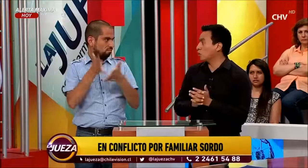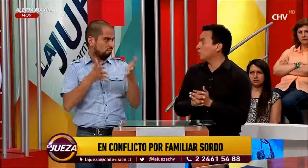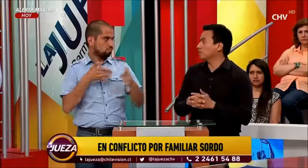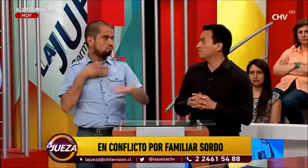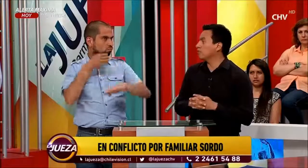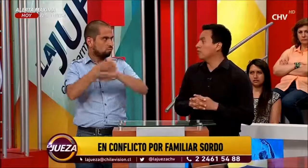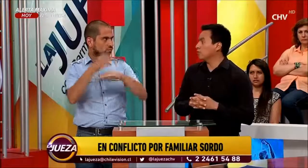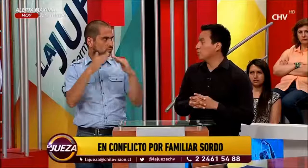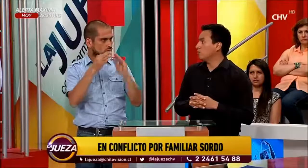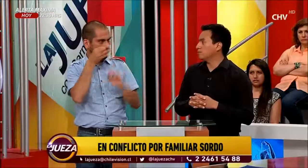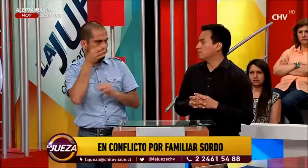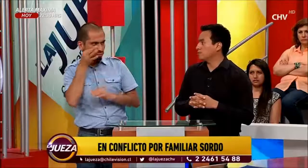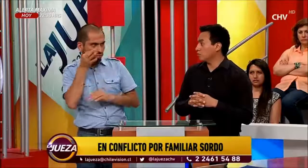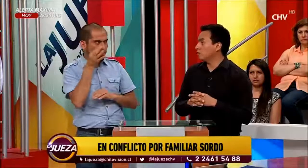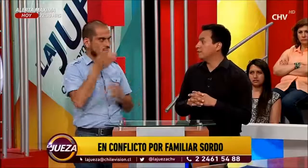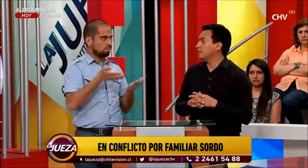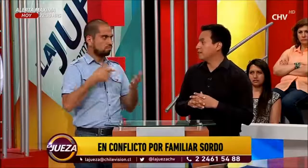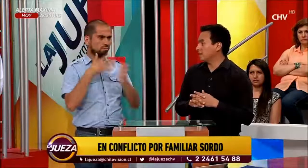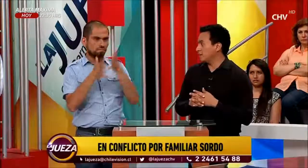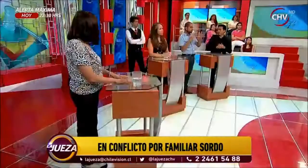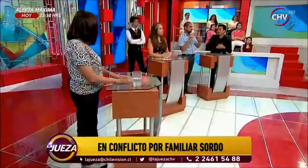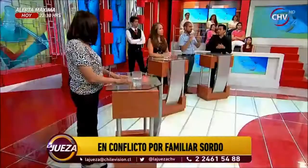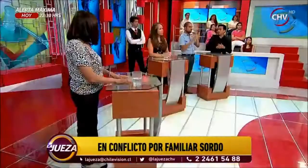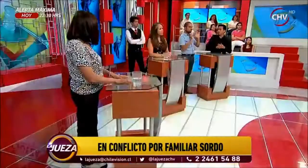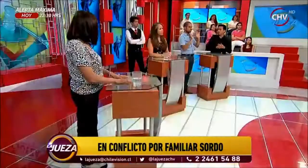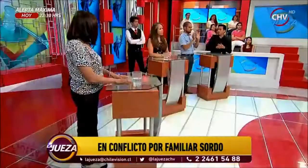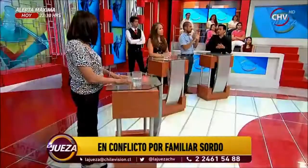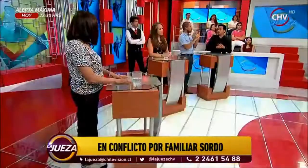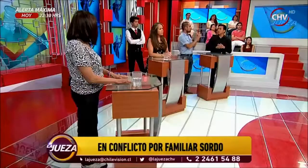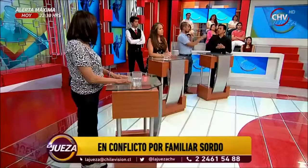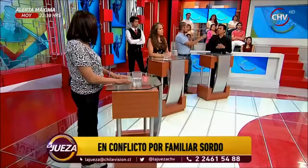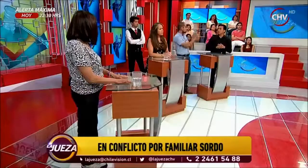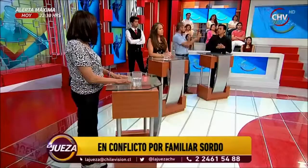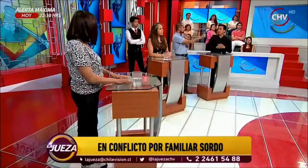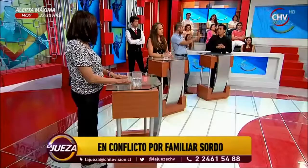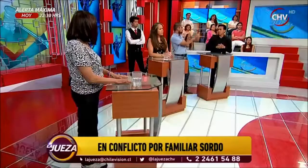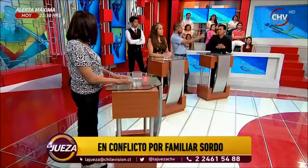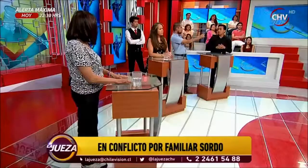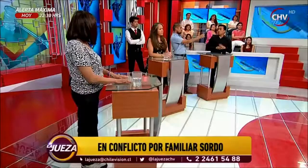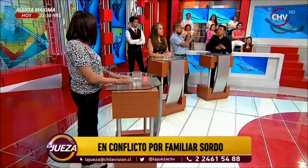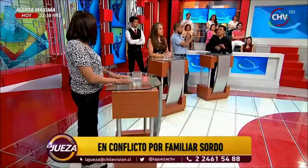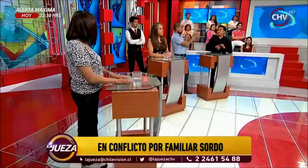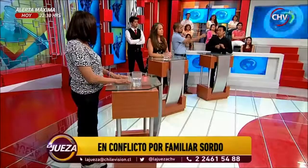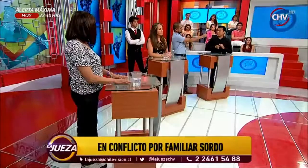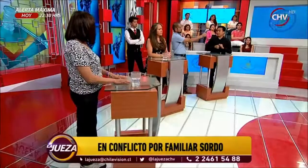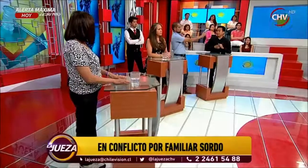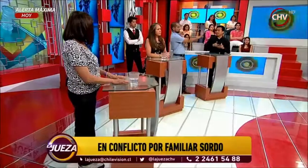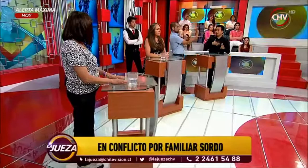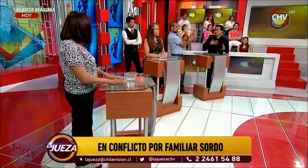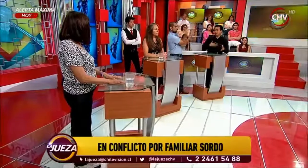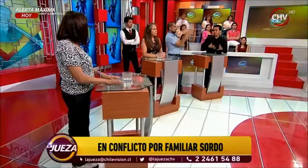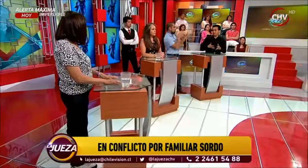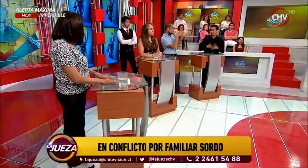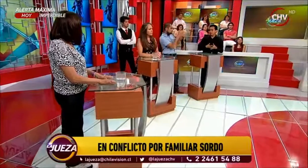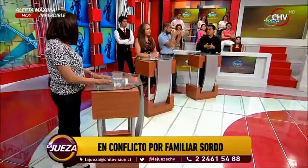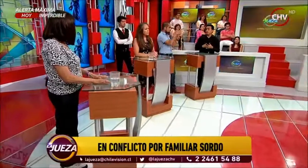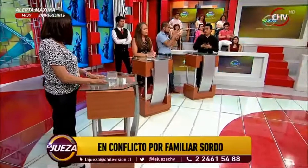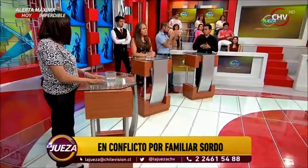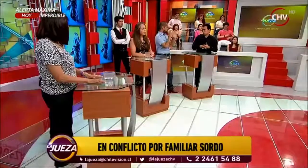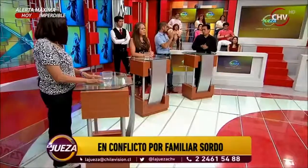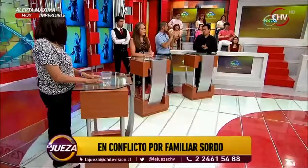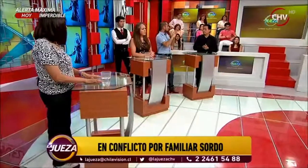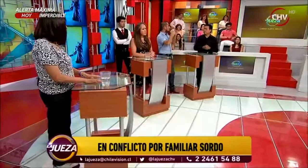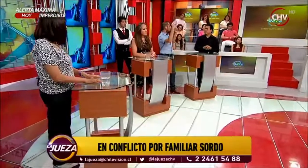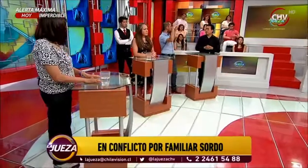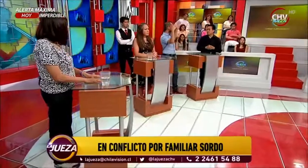y me comunico bien con él. Yo fui a su casa ya varias veces, conversé con él. Obviamente un poco más distanciado porque no ve